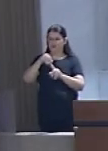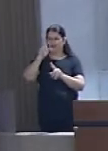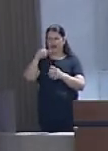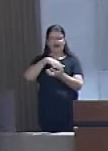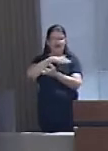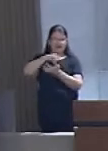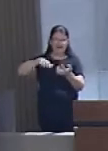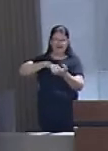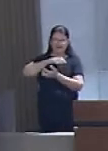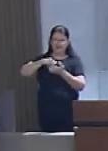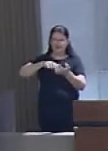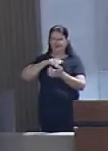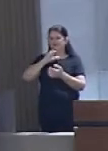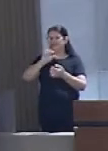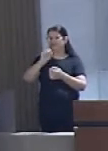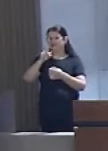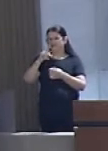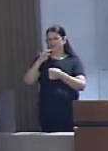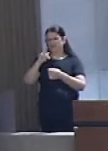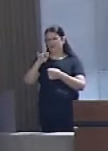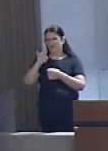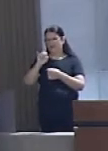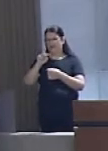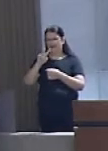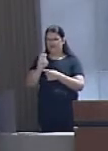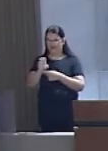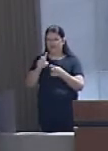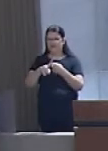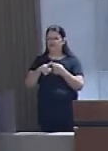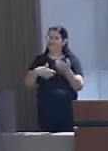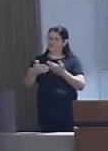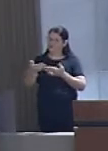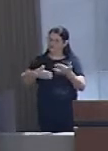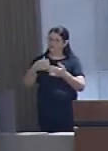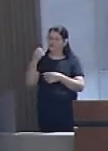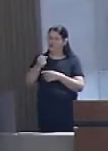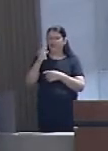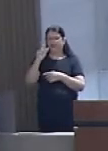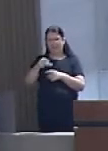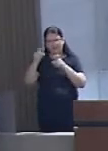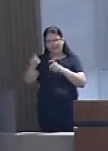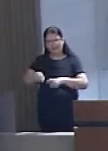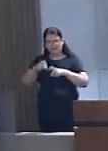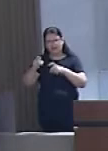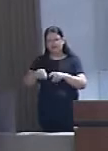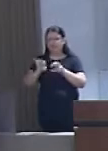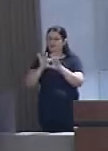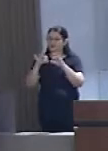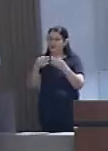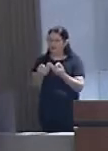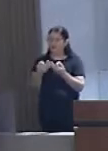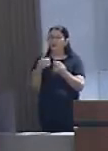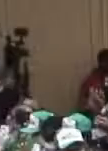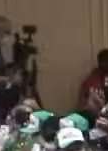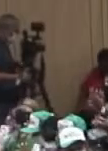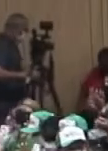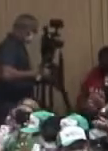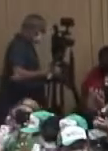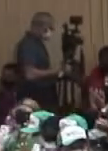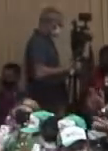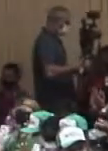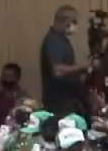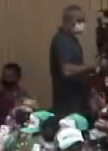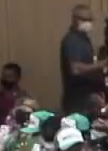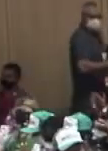greve do Sindesprev, dos servidores da Previdência, é a greve dos trabalhadores rurais, é a greve dos trabalhadores urbanos, é a greve da